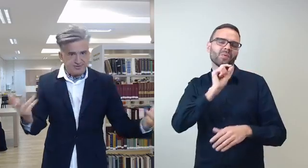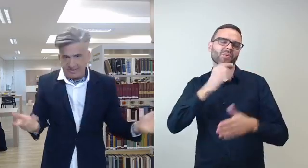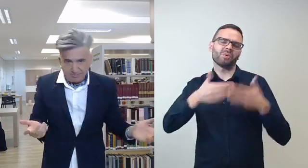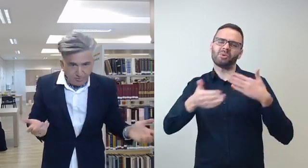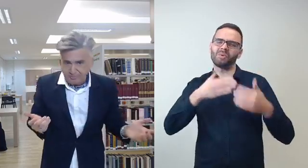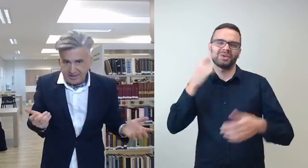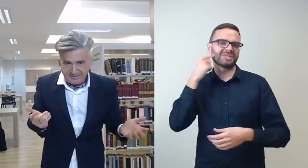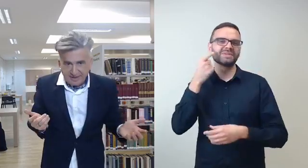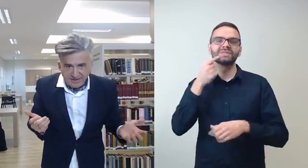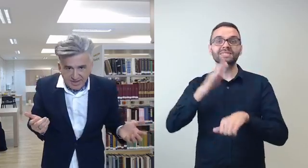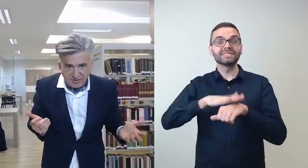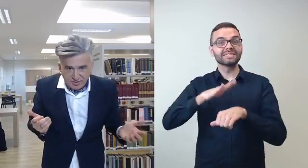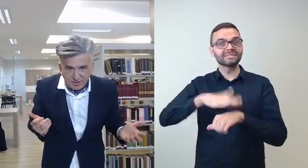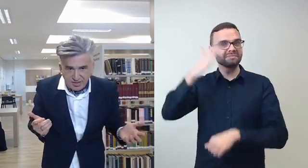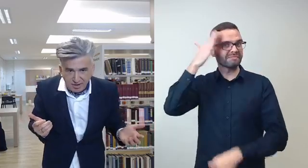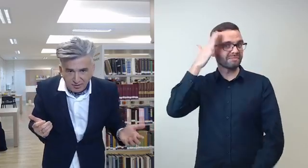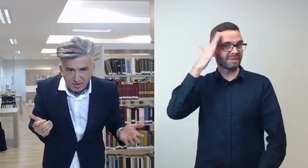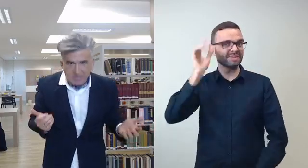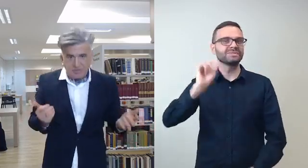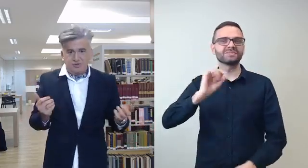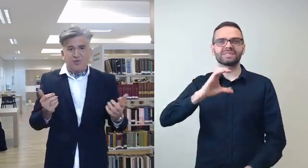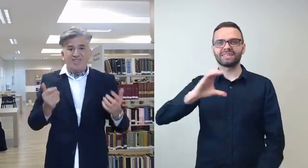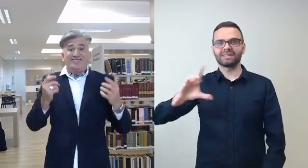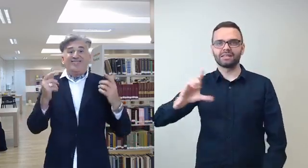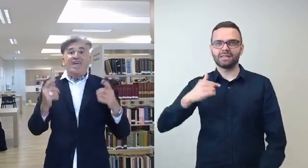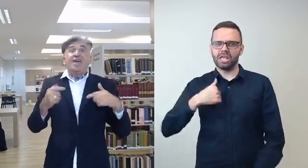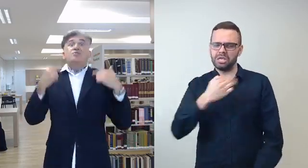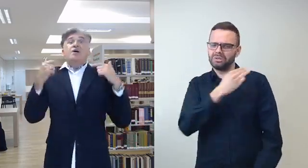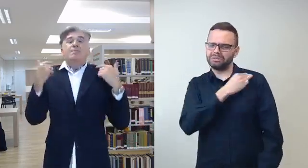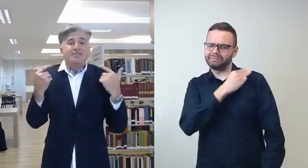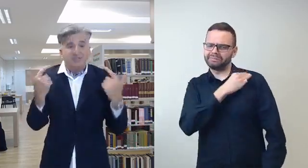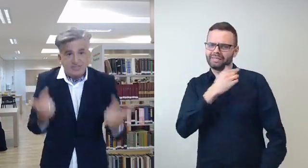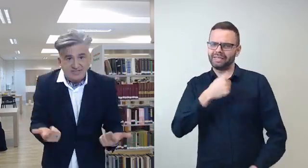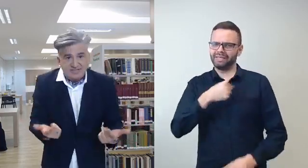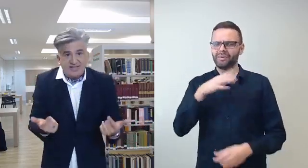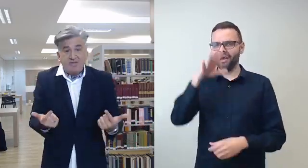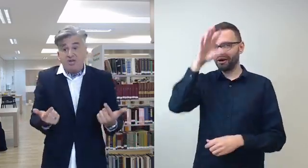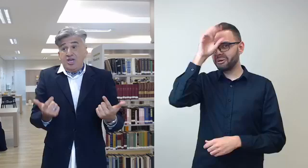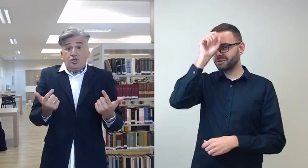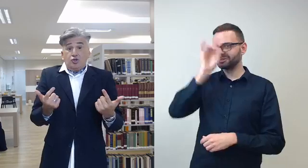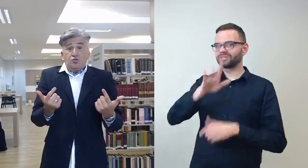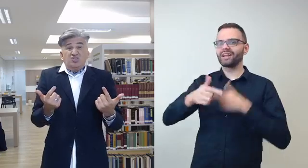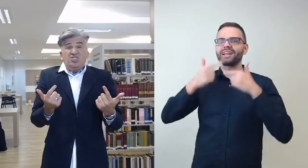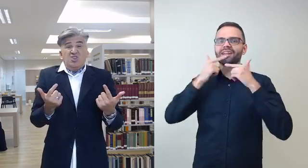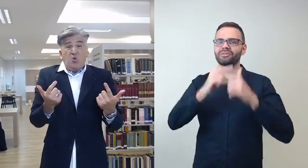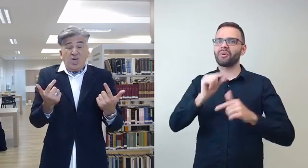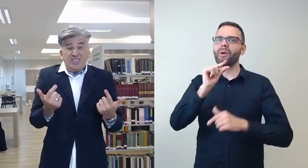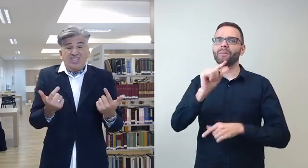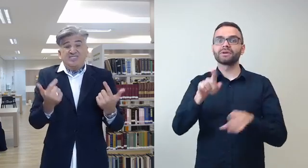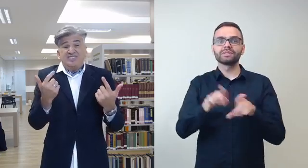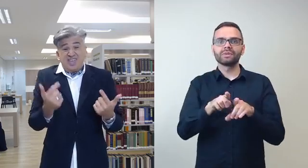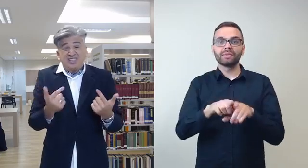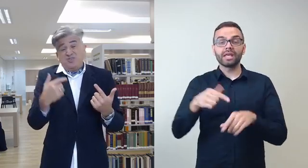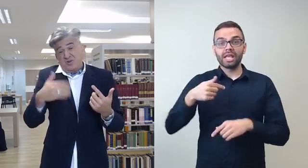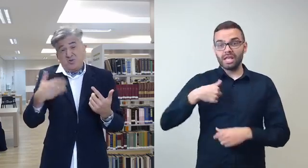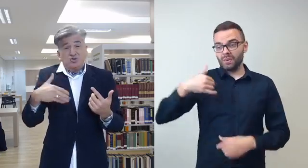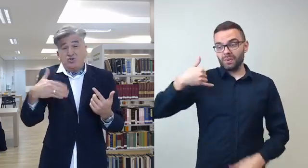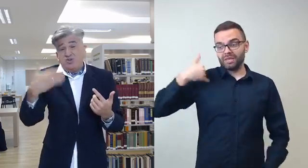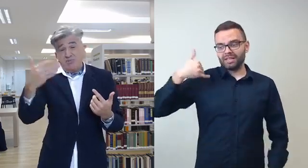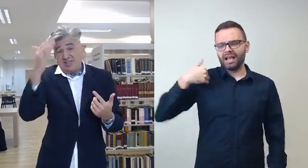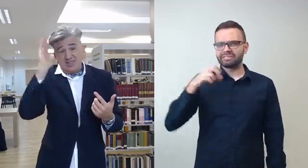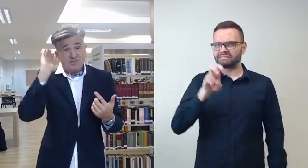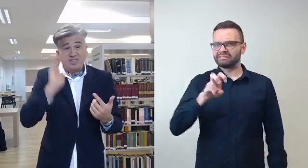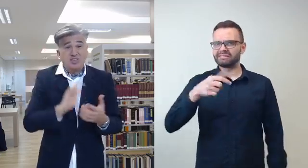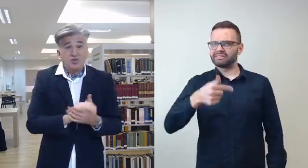surdo sabe muito mais classificadores do que eu. Eu sou um eterno aprendiz dessa língua. Estou com 57 e vou